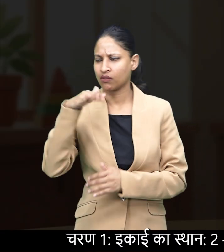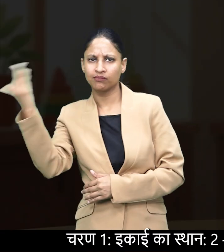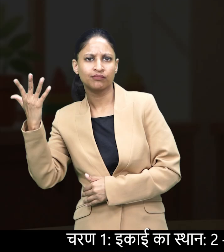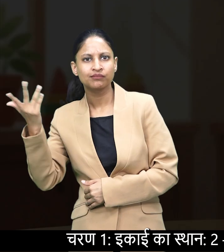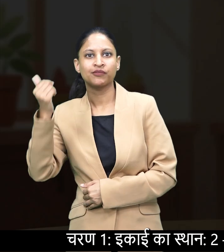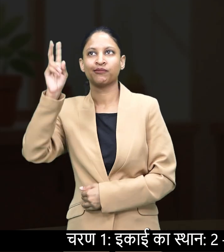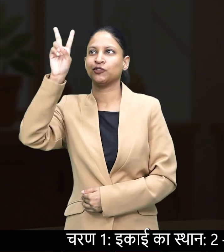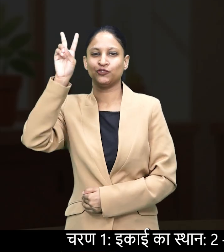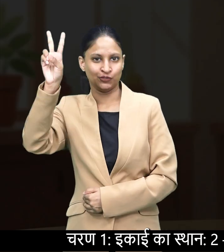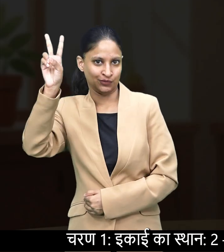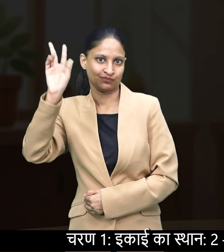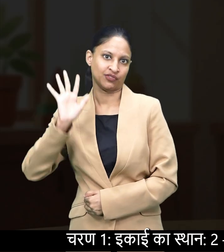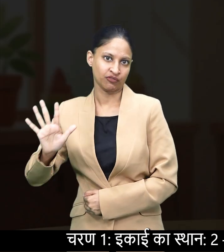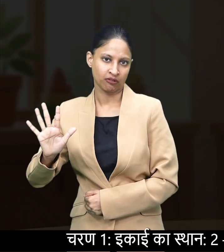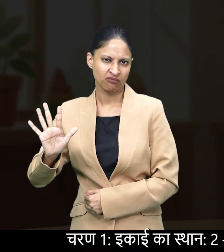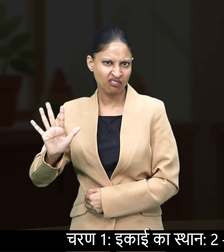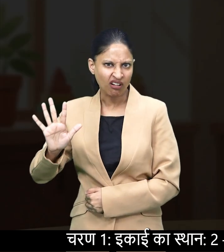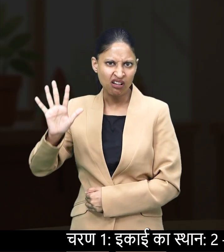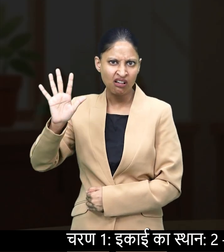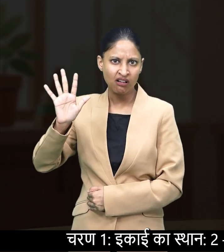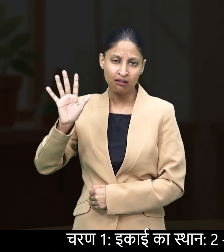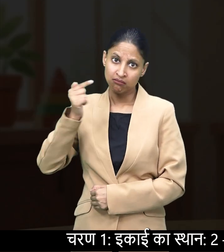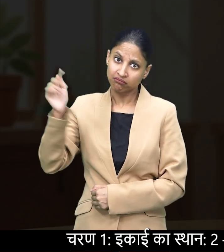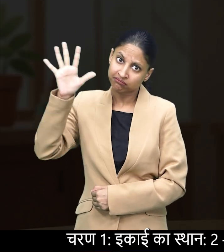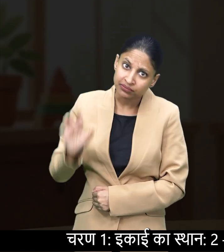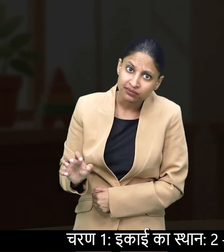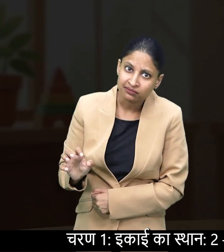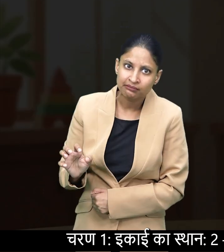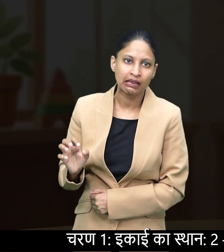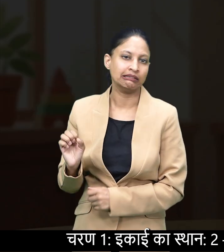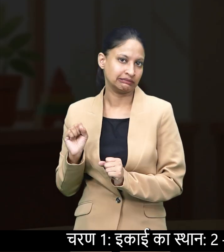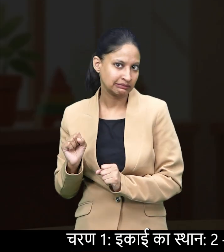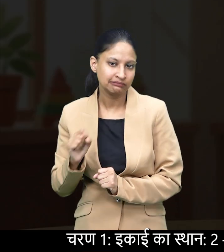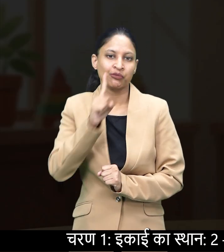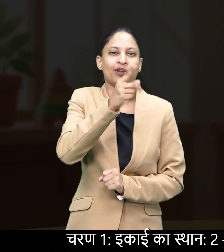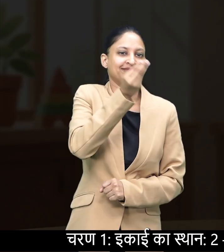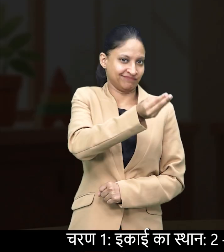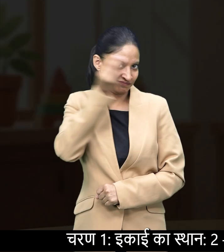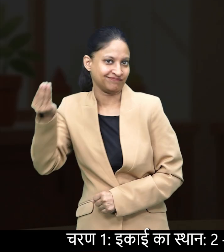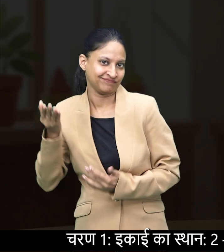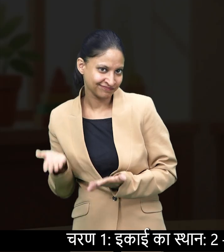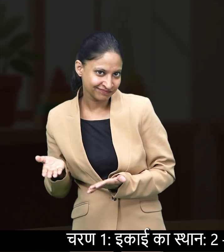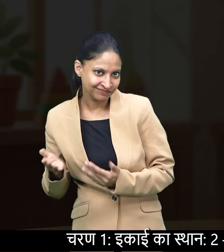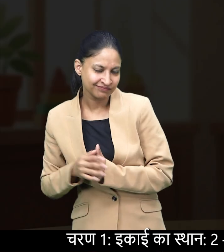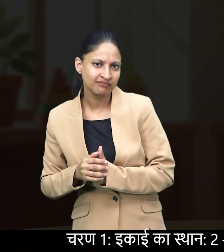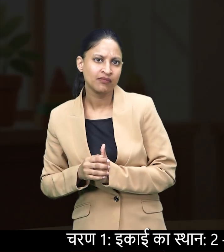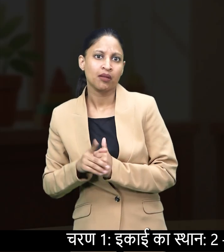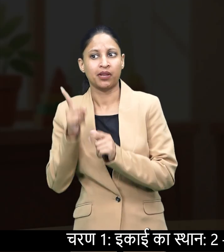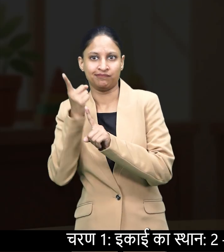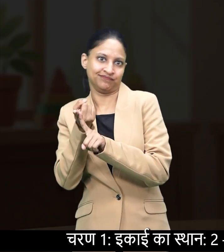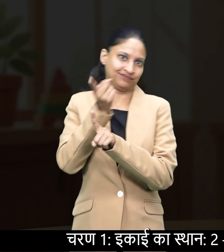चरण 1 इकाई का स्थान 2 घटा 5। हम ये नहीं कर सकते इसलिए हम उधार लेते हैं।